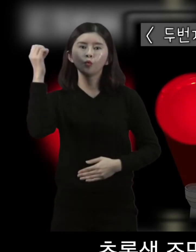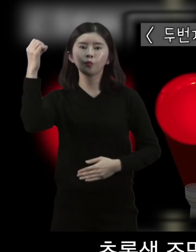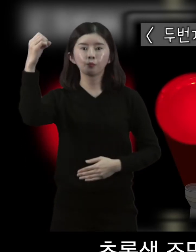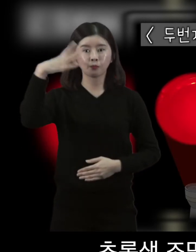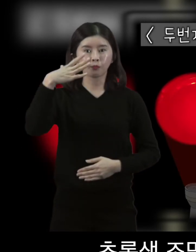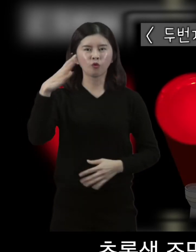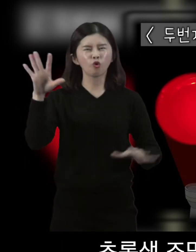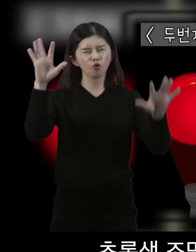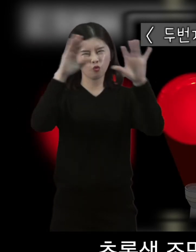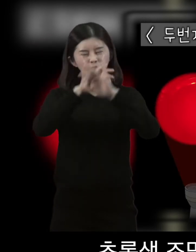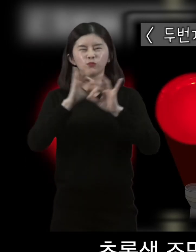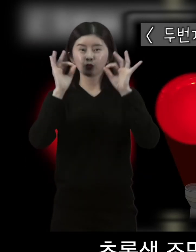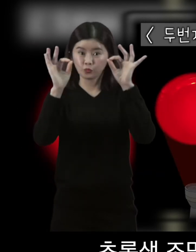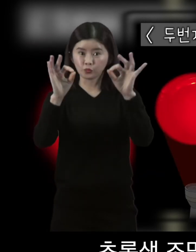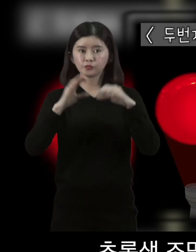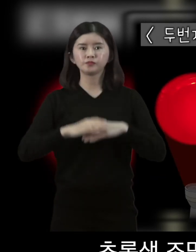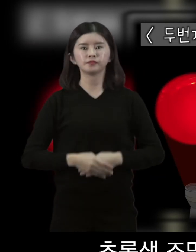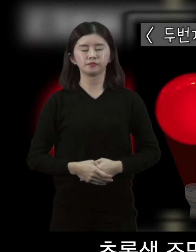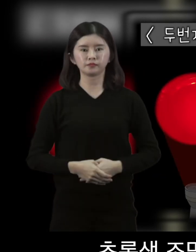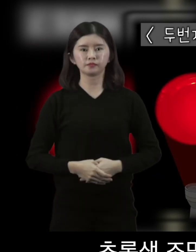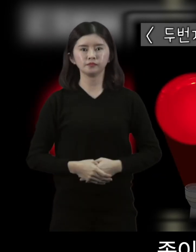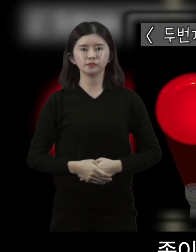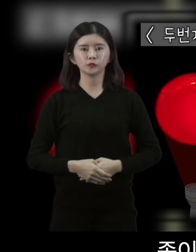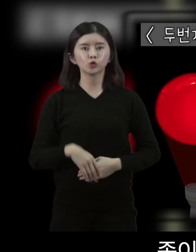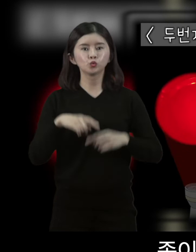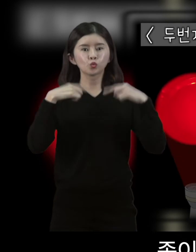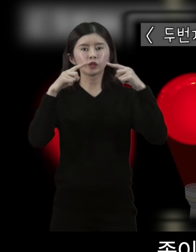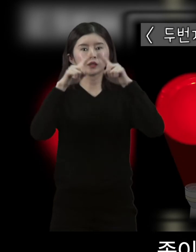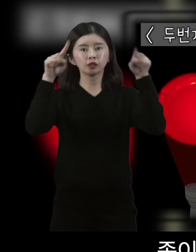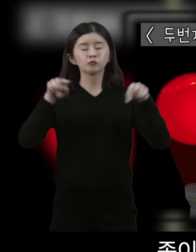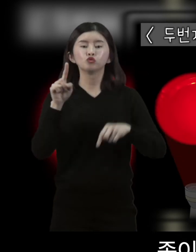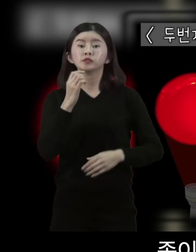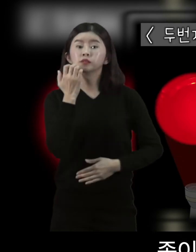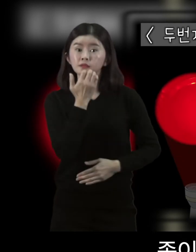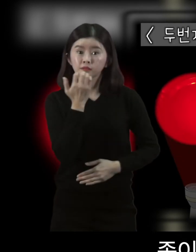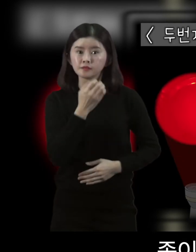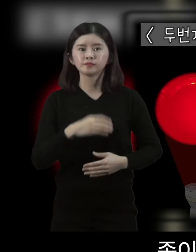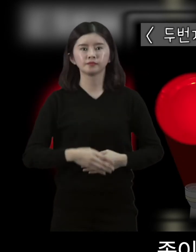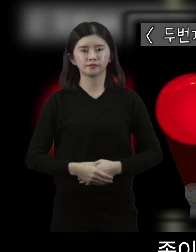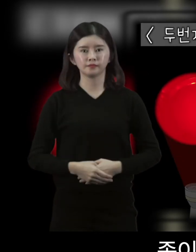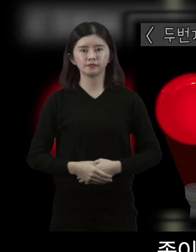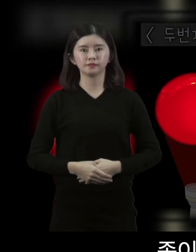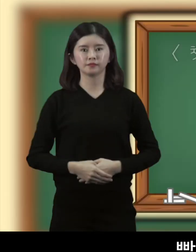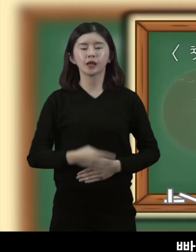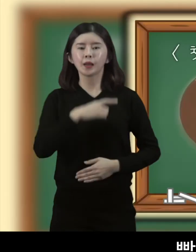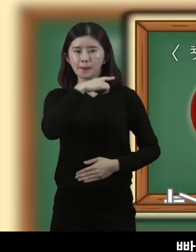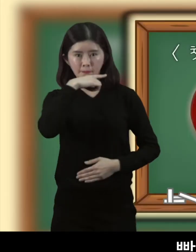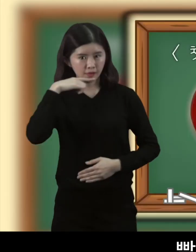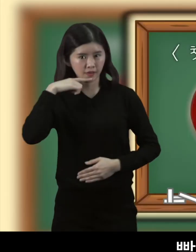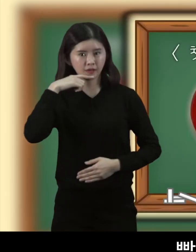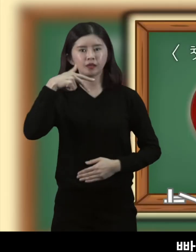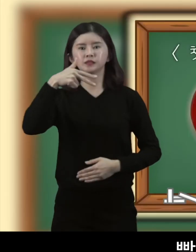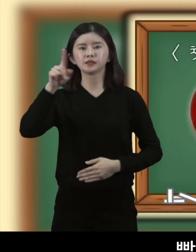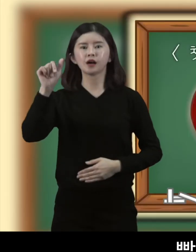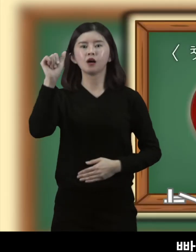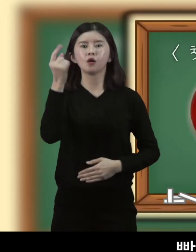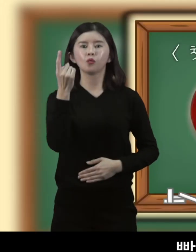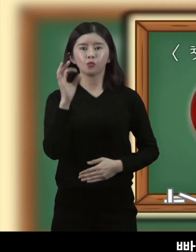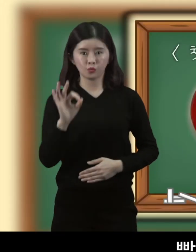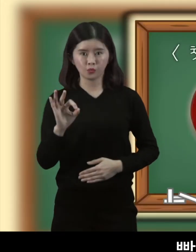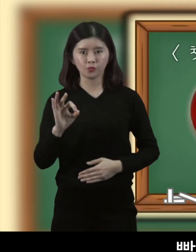조명에서는 어둡게 보입니다 종이는 무슨 색일까요? 빨강과